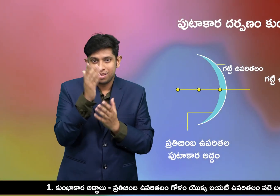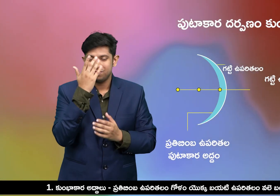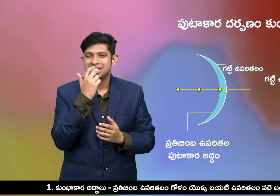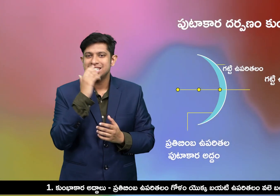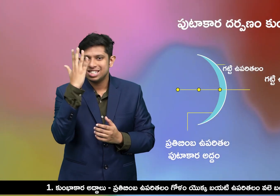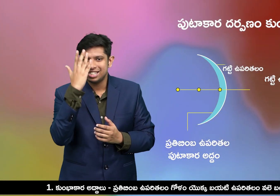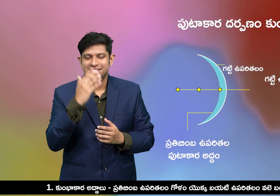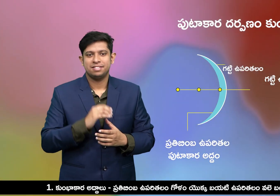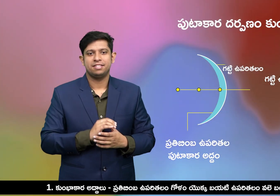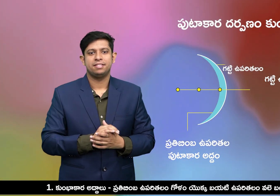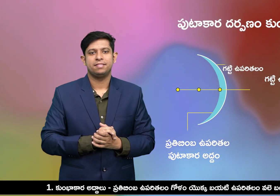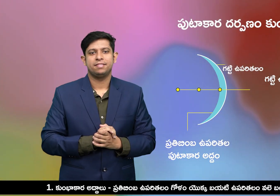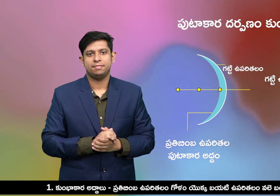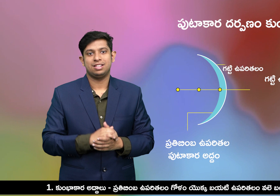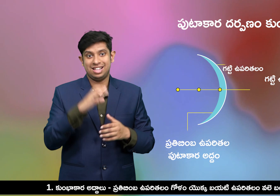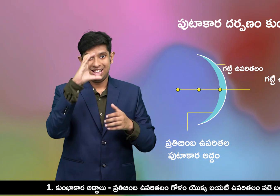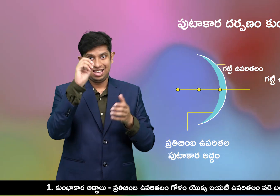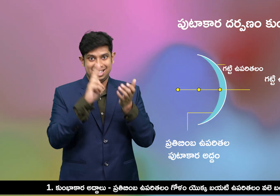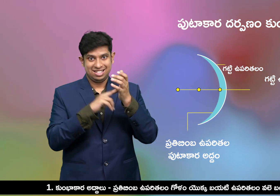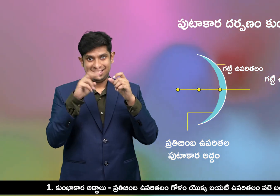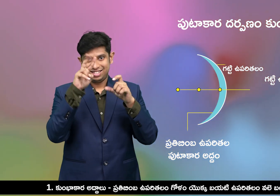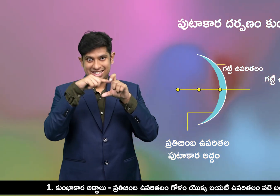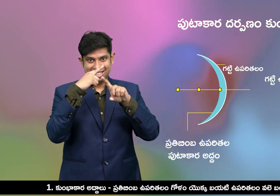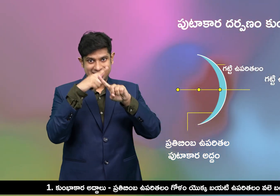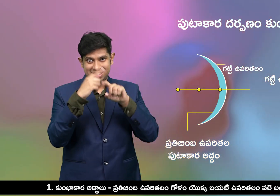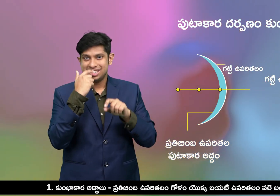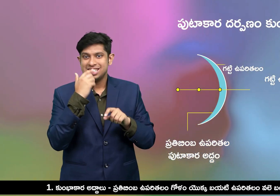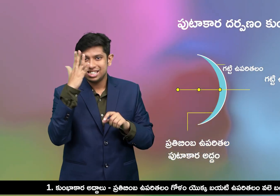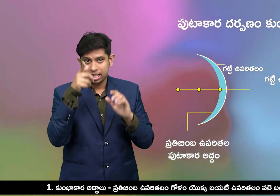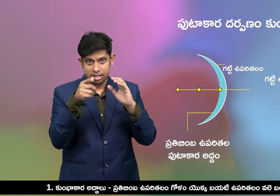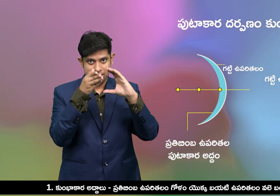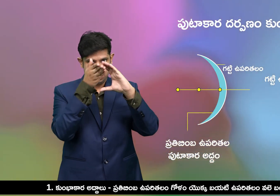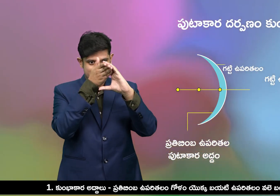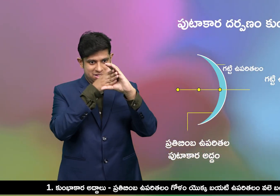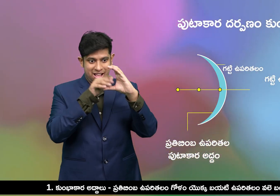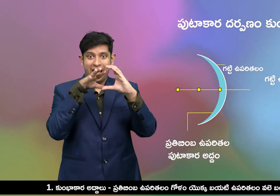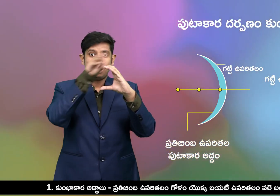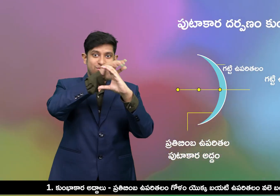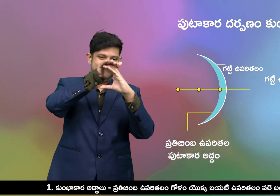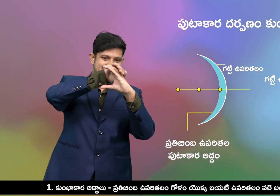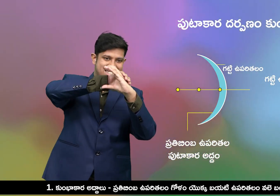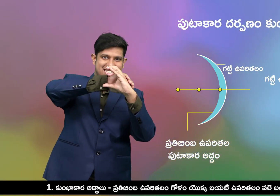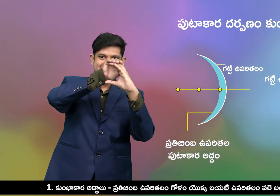అద్దాలు. ప్రతిబింబ ఉపరితలం గోళం యొక్క బయటి ఉపరితలం వలె బయటికి వక్రంగా ఉంటుంది.